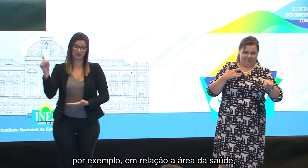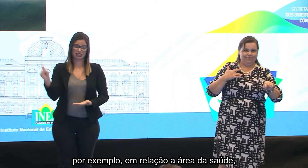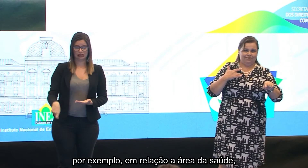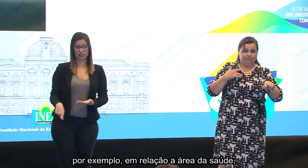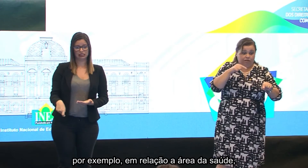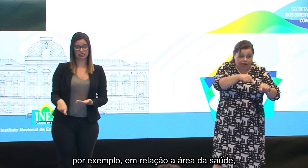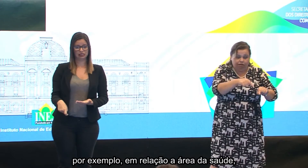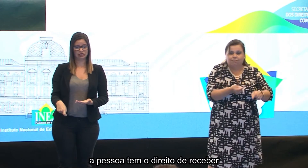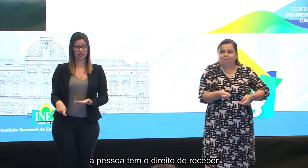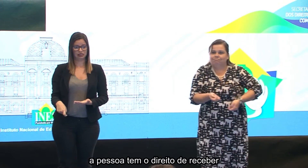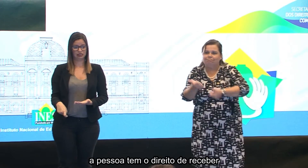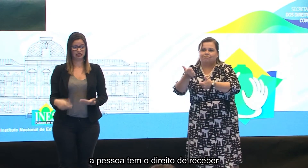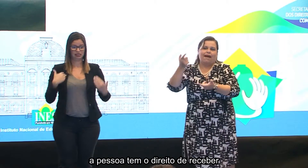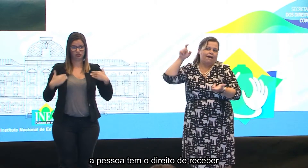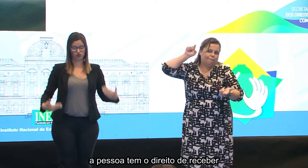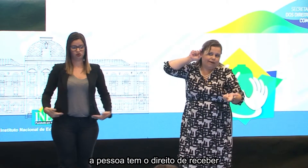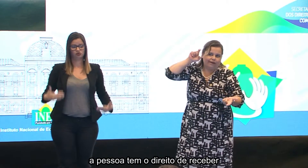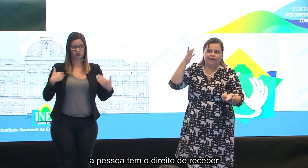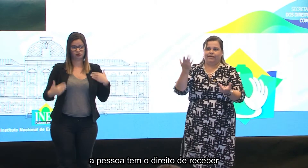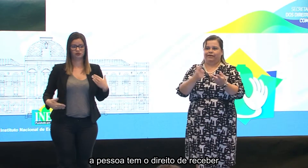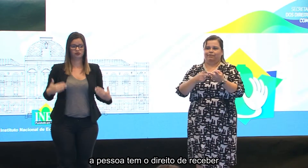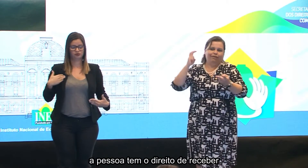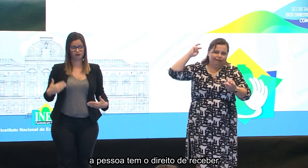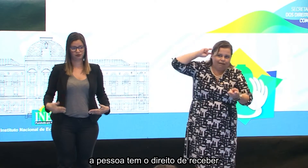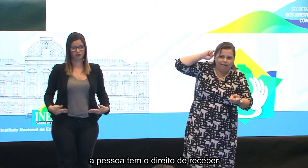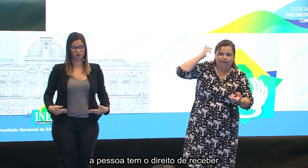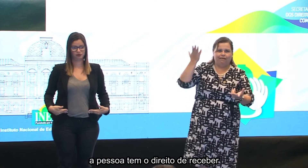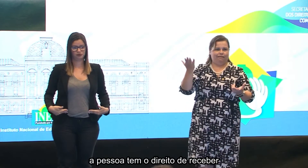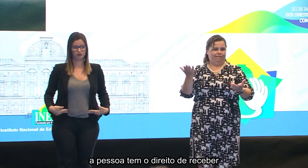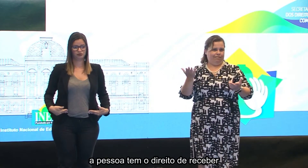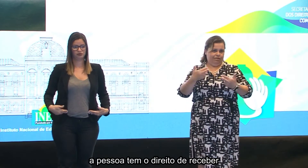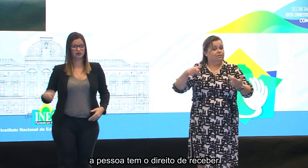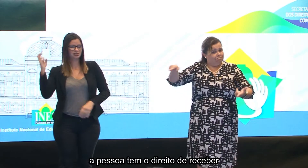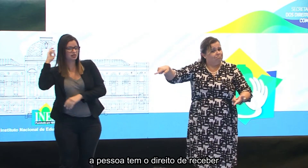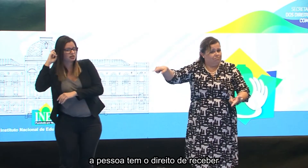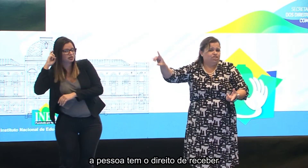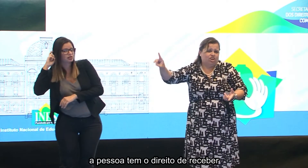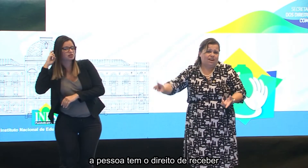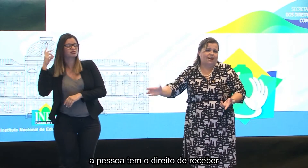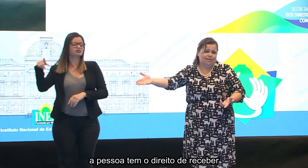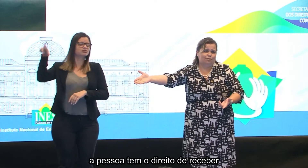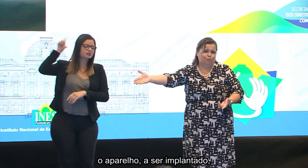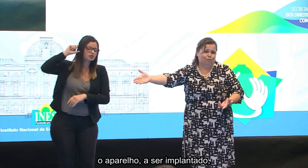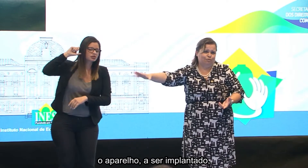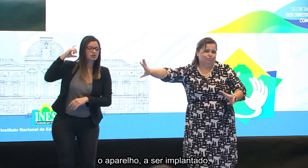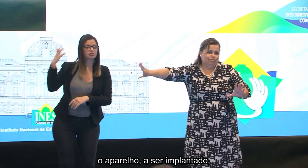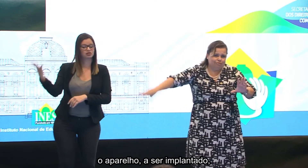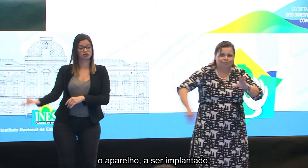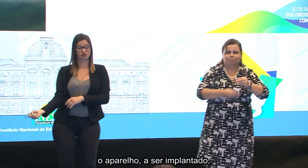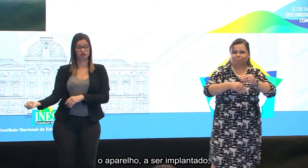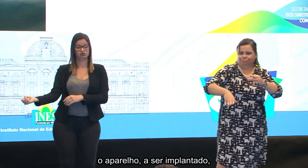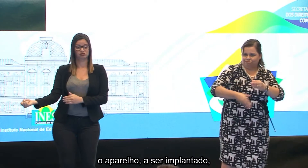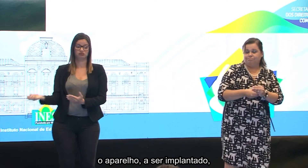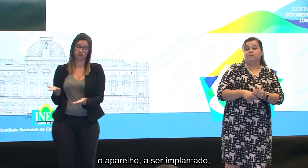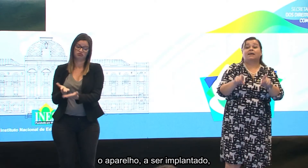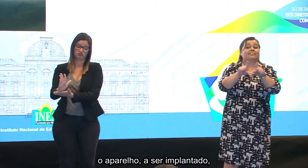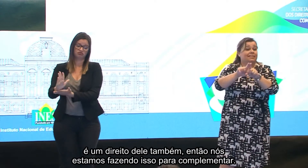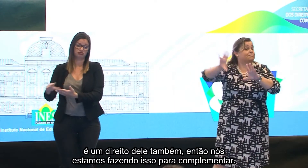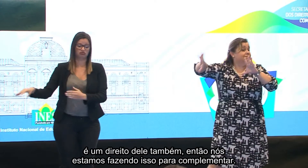saúde. Ali na área da saúde, a pessoa tem o direito a receber o aparelho, a ser implantado, é um